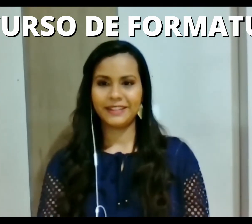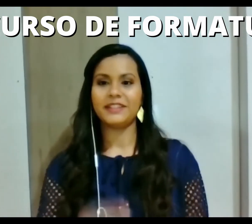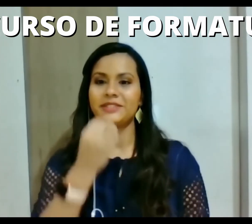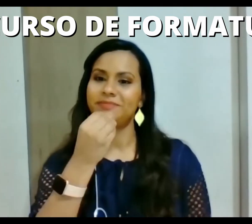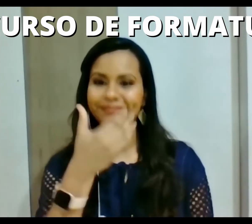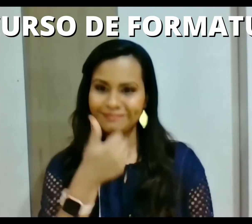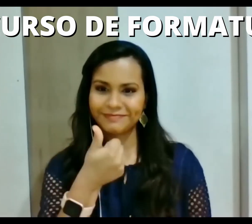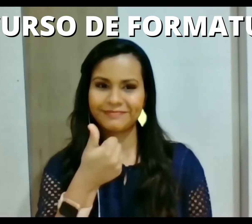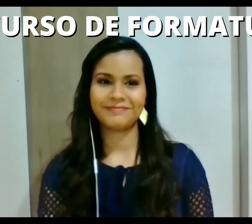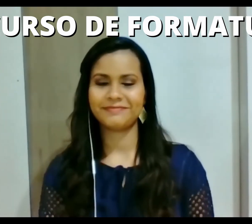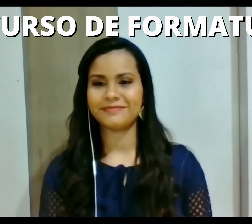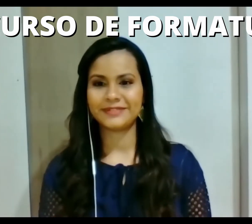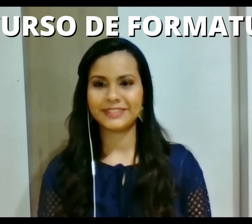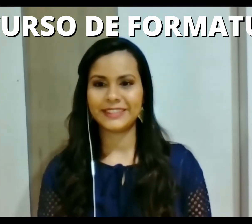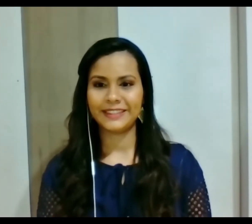Oi, tudo bem?